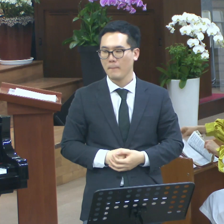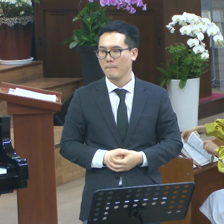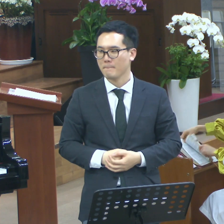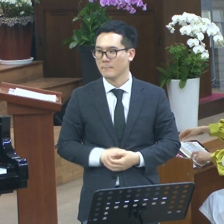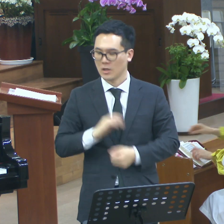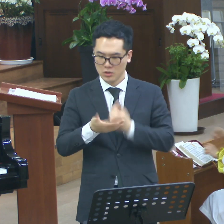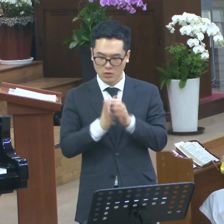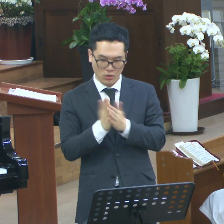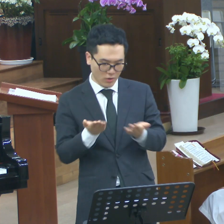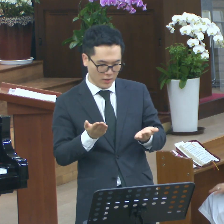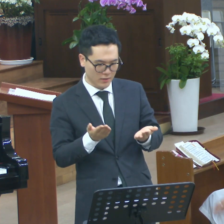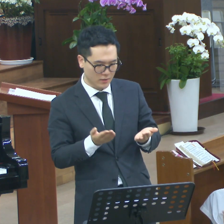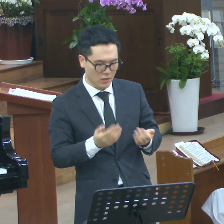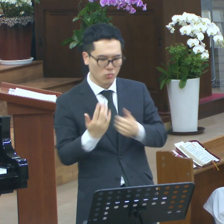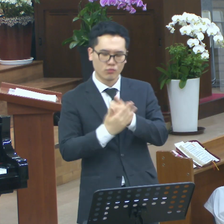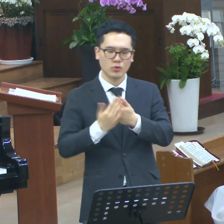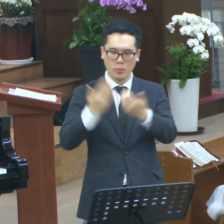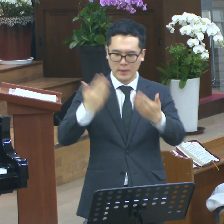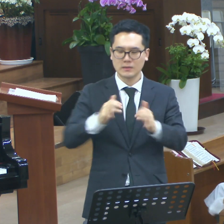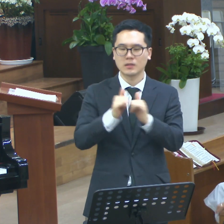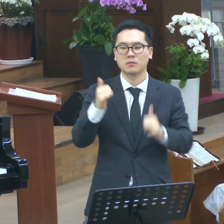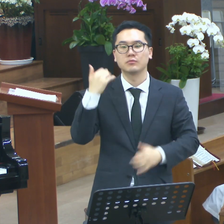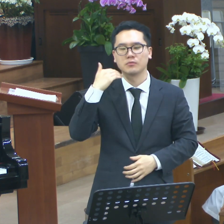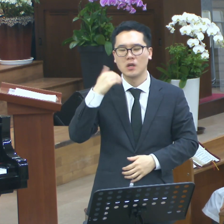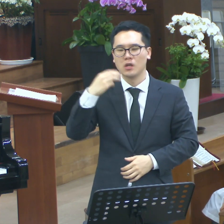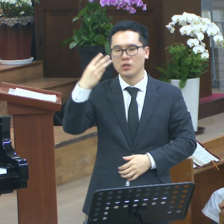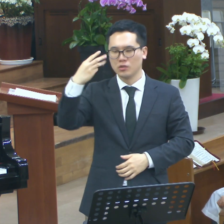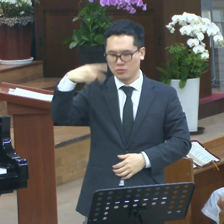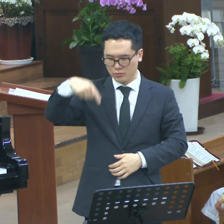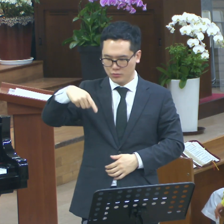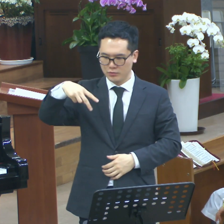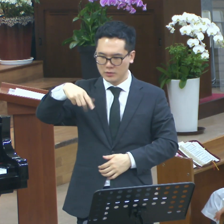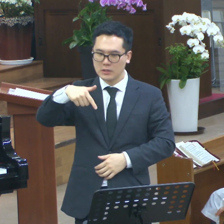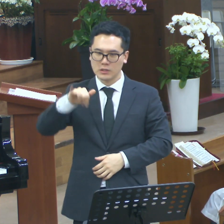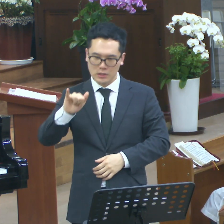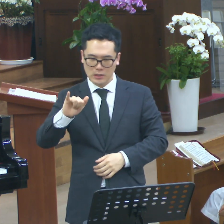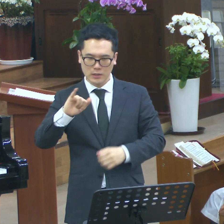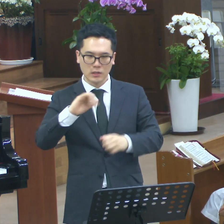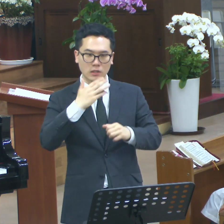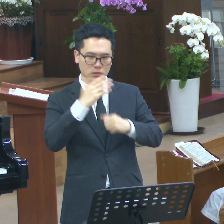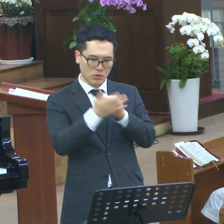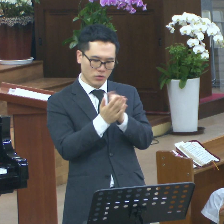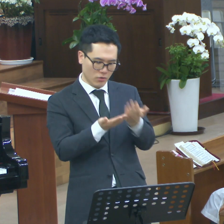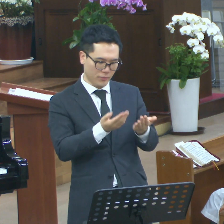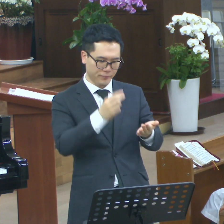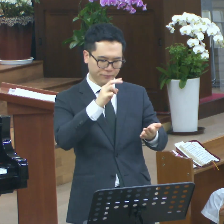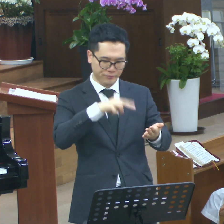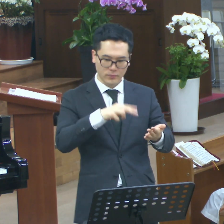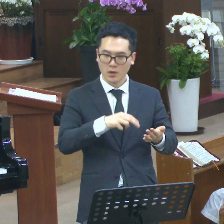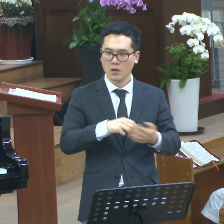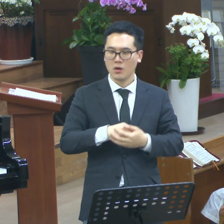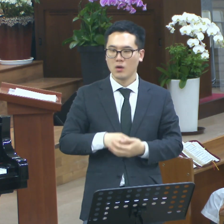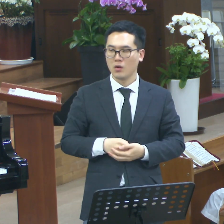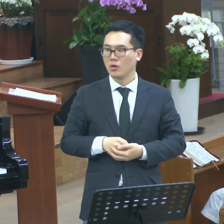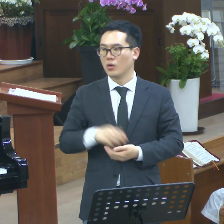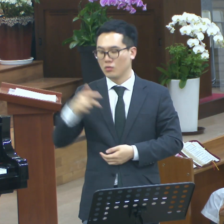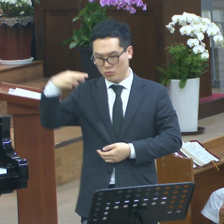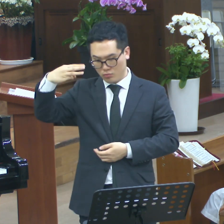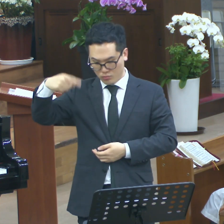룻기 2장에 있어요. 룻이 보아스의 얘기를 듣고 나는 하냐가도 못한데 제 마음을 너무